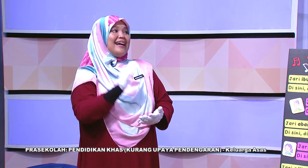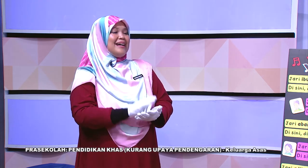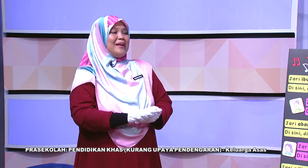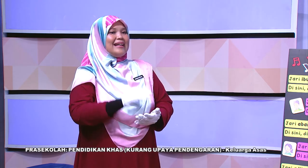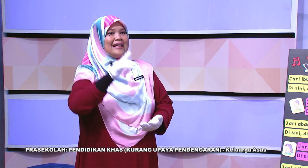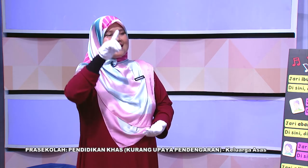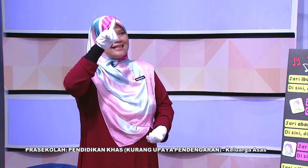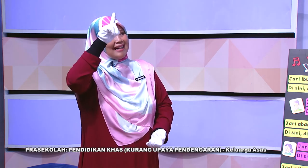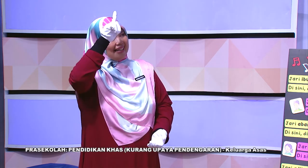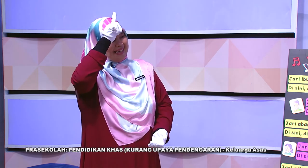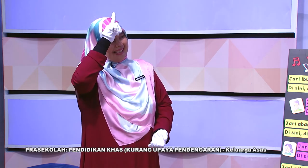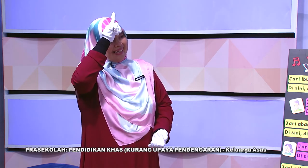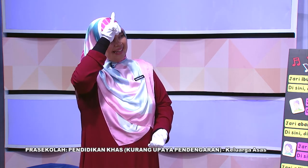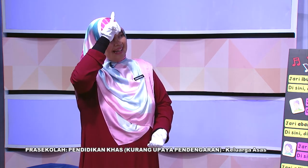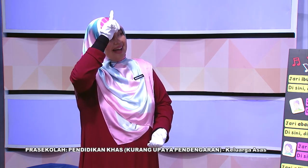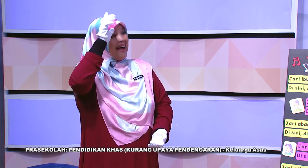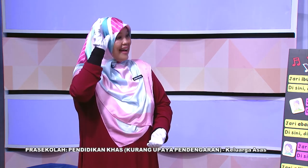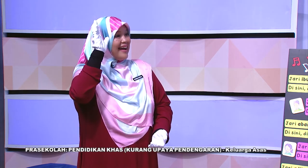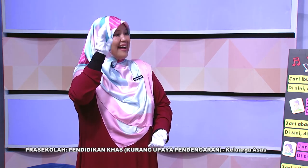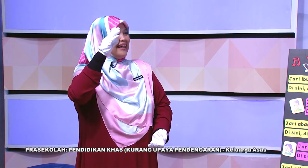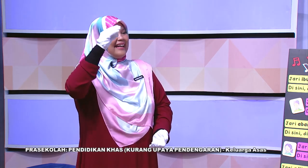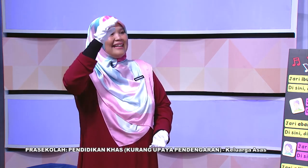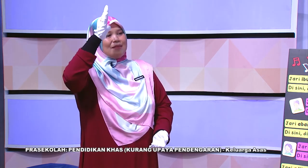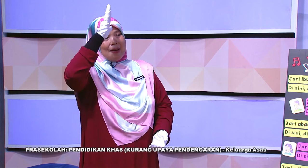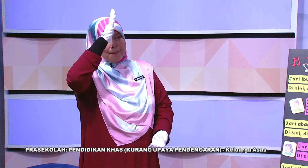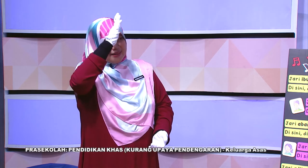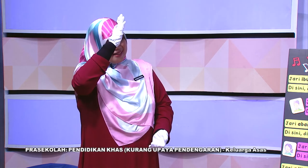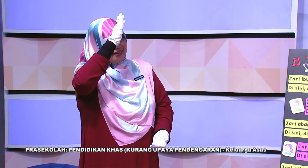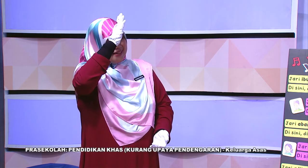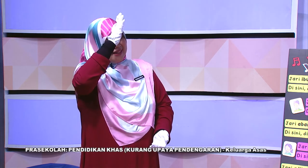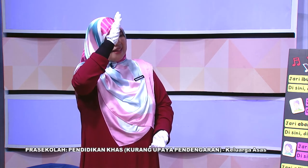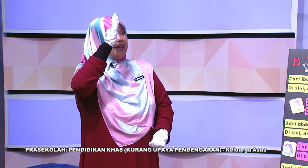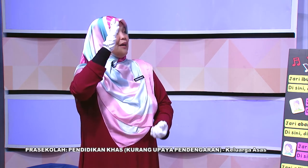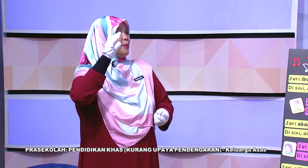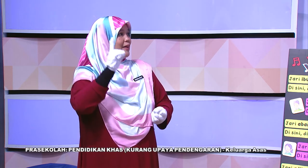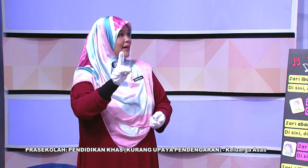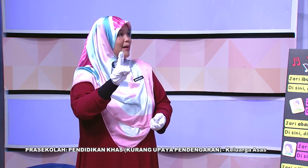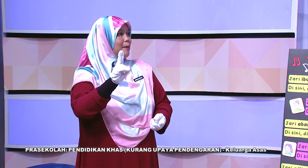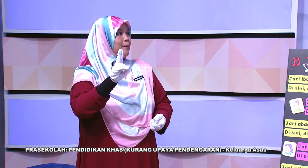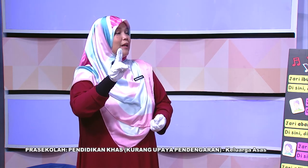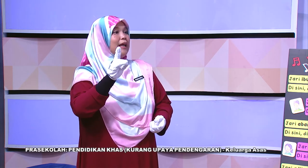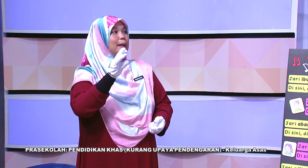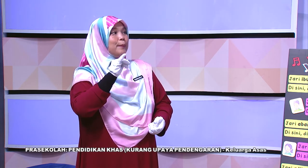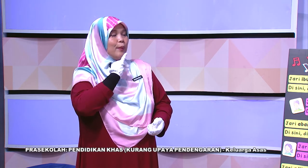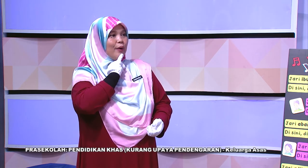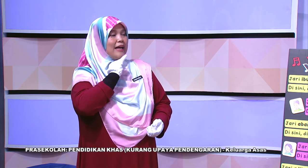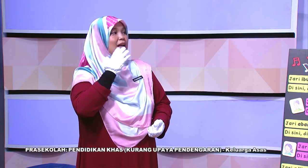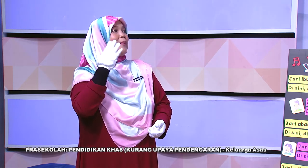oke hiluckey abang mereka sini oke Ini Maven yang kedua ibu oke kalau